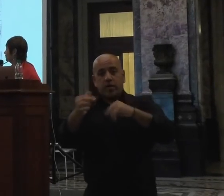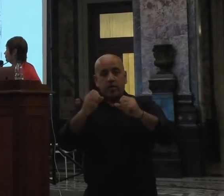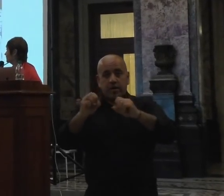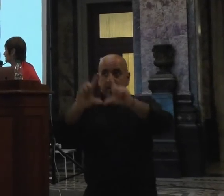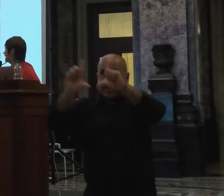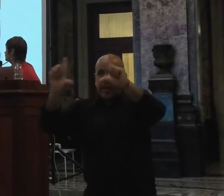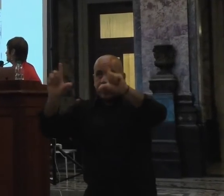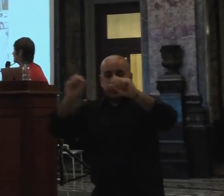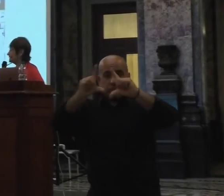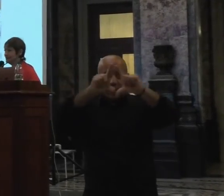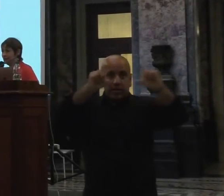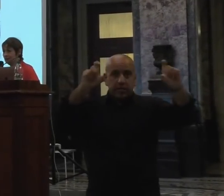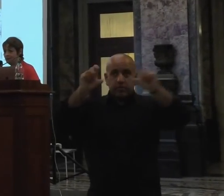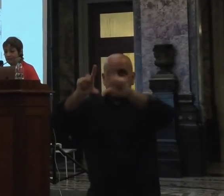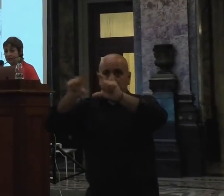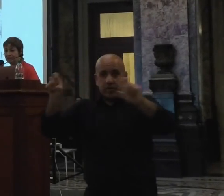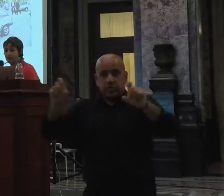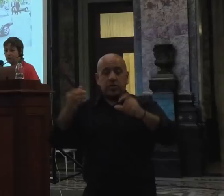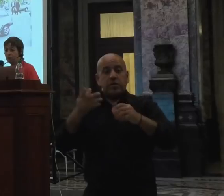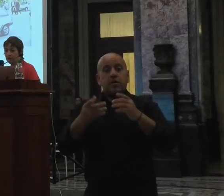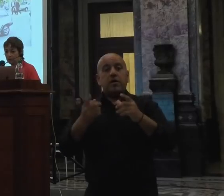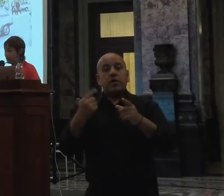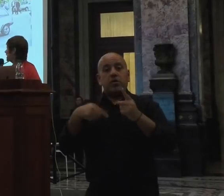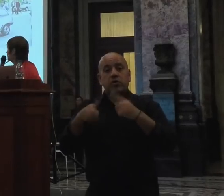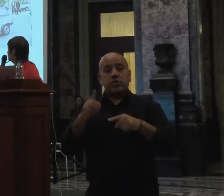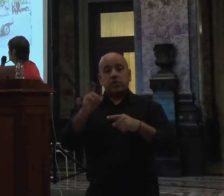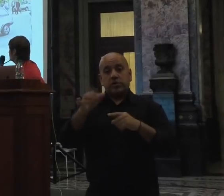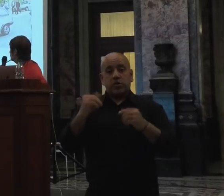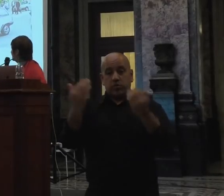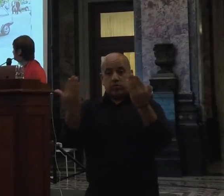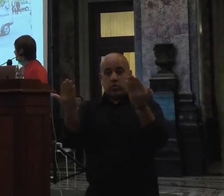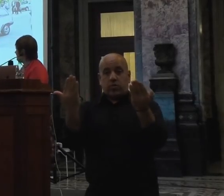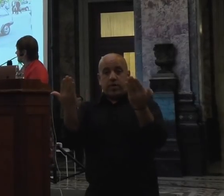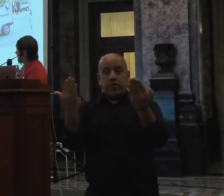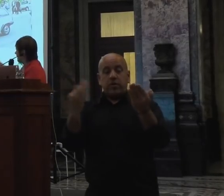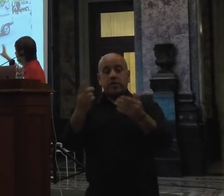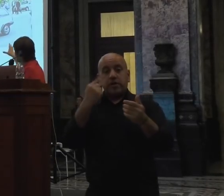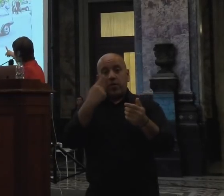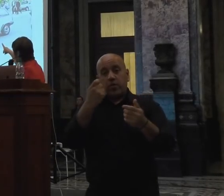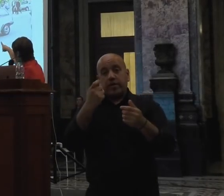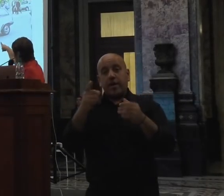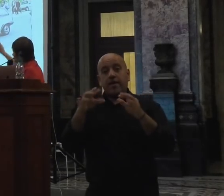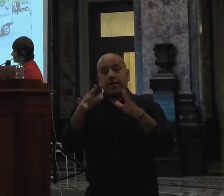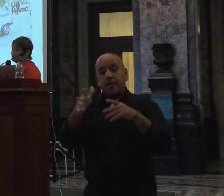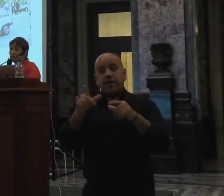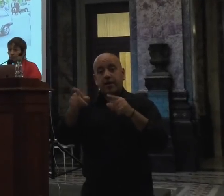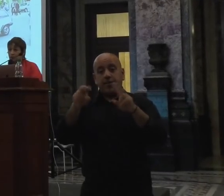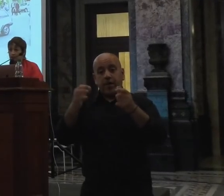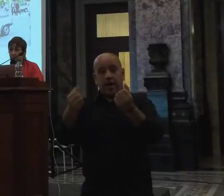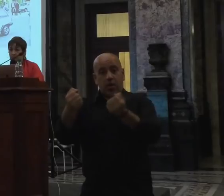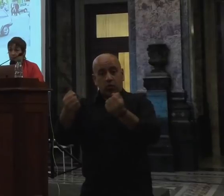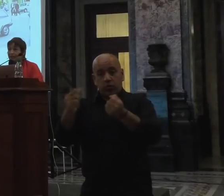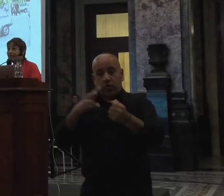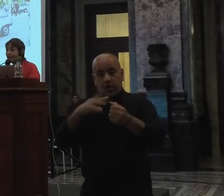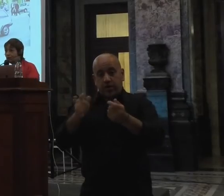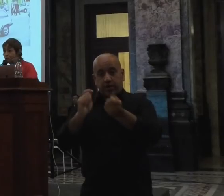aparecieron, otros letreros aparecieron. Si lo pongo lado a lado, pueden ver que en todo menos en el coche central hubo